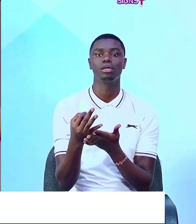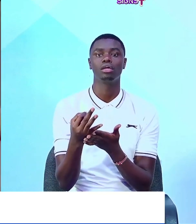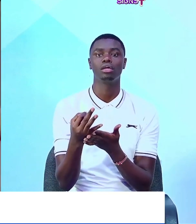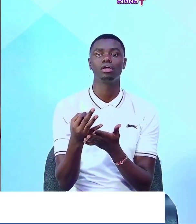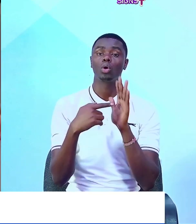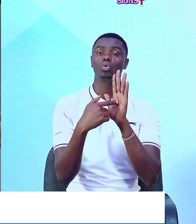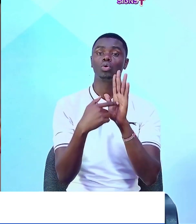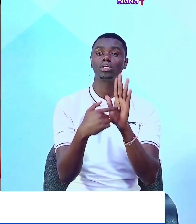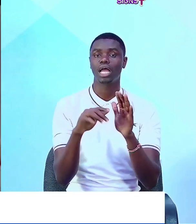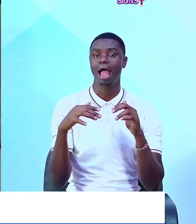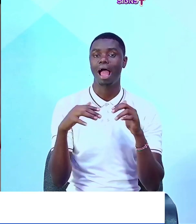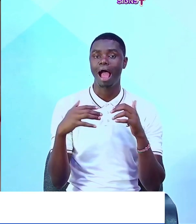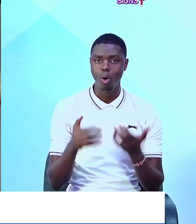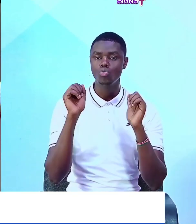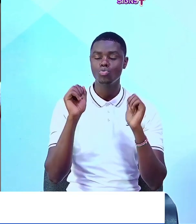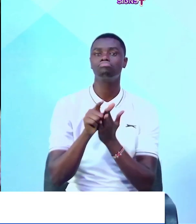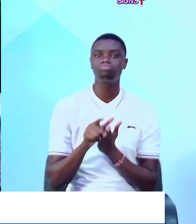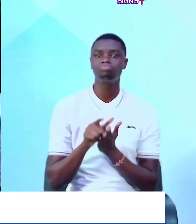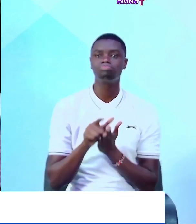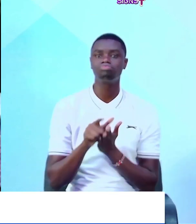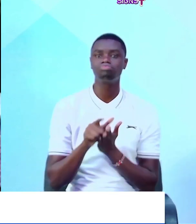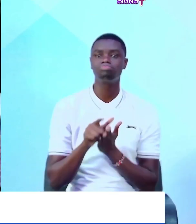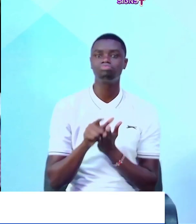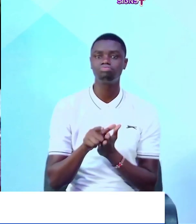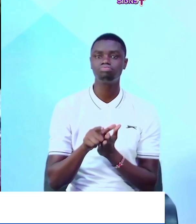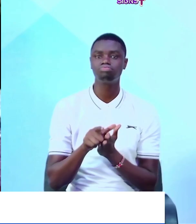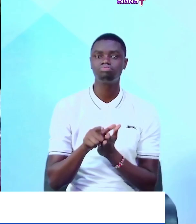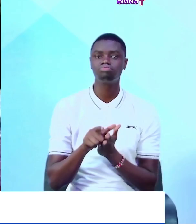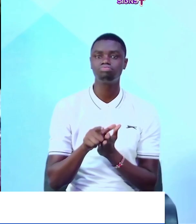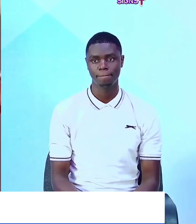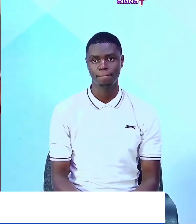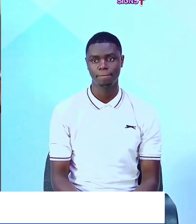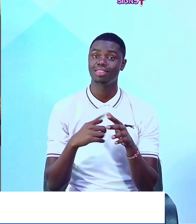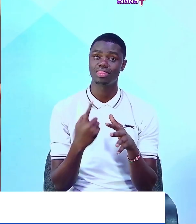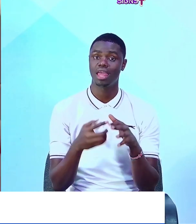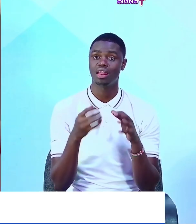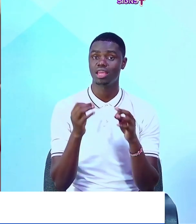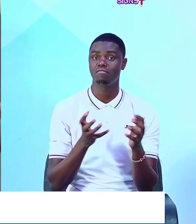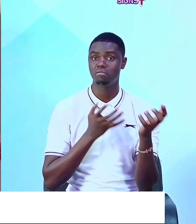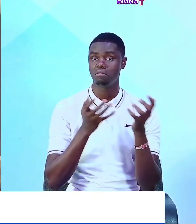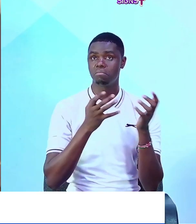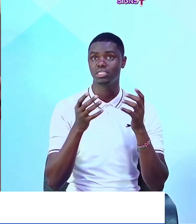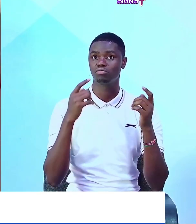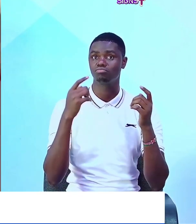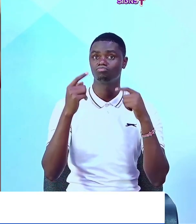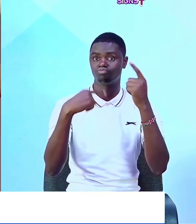Tutakuonyesha vile utakopa zingine 50,000. Alafu kama biashara yako inaendelea utakopa